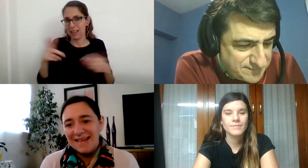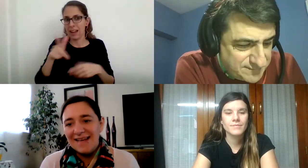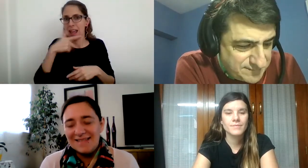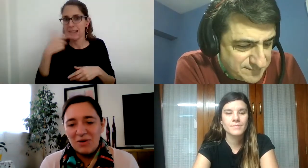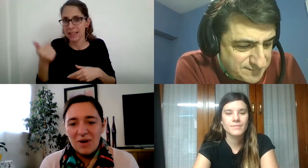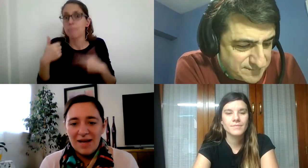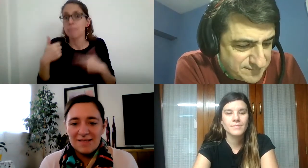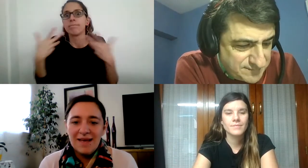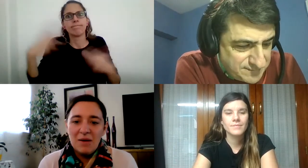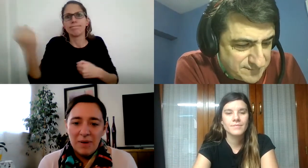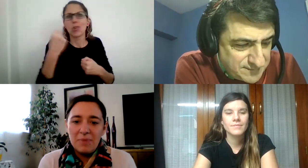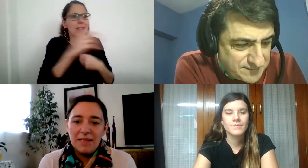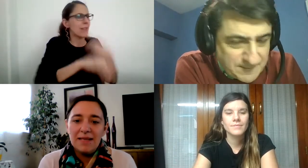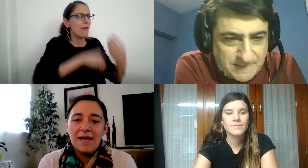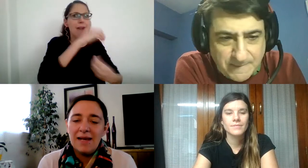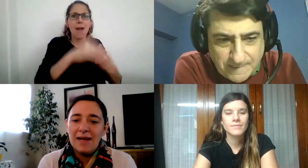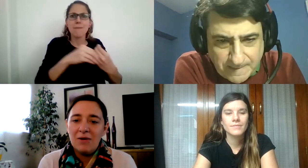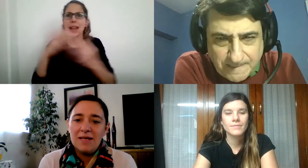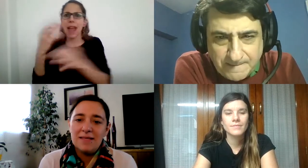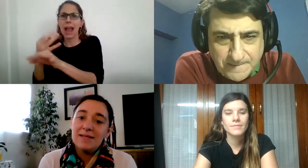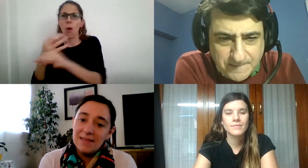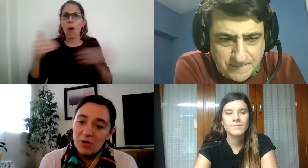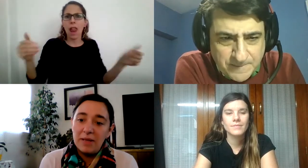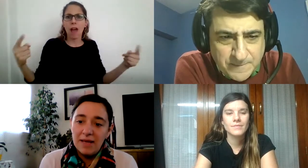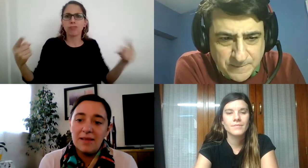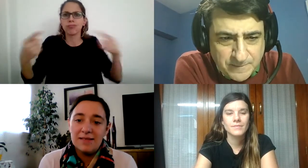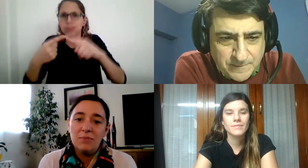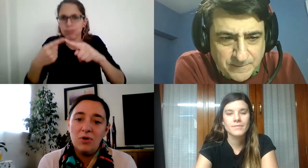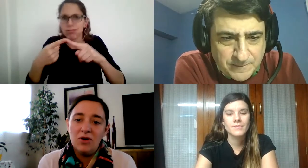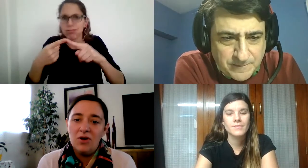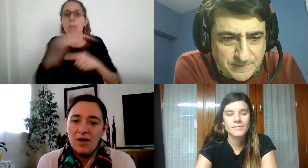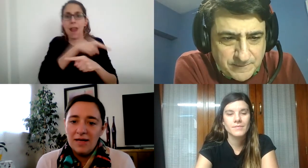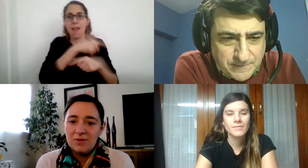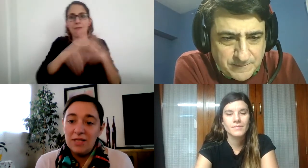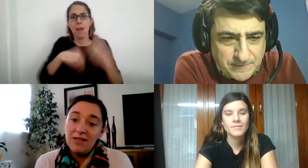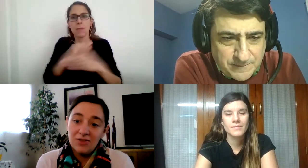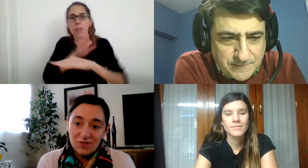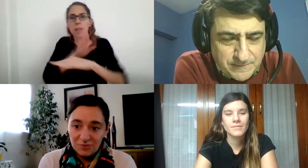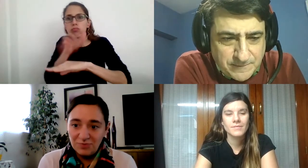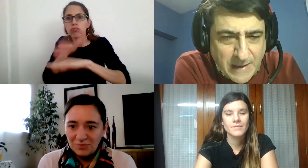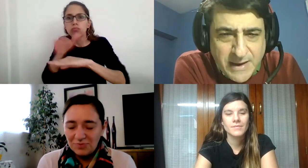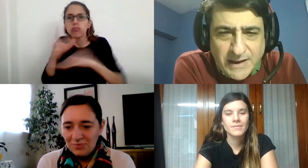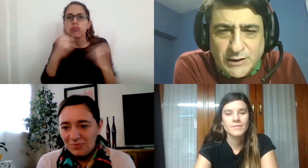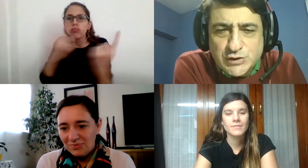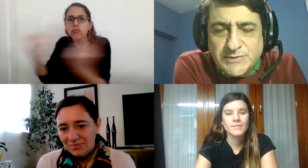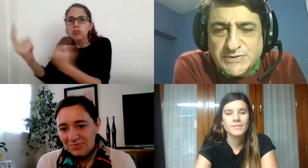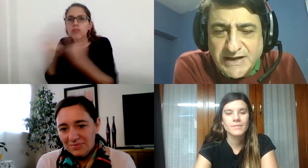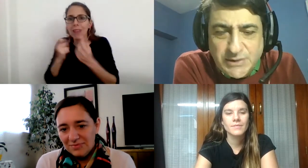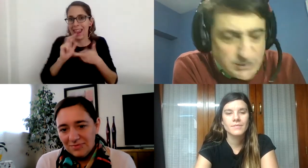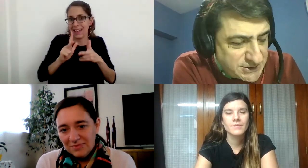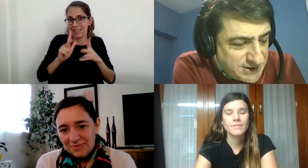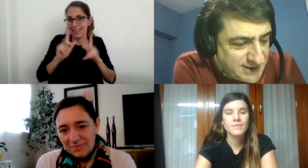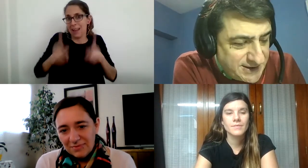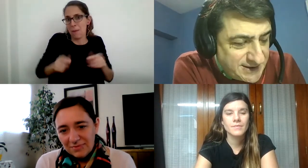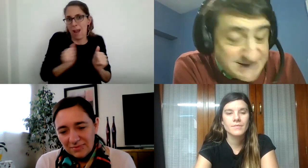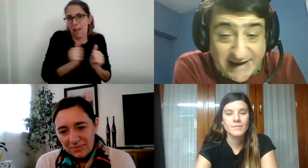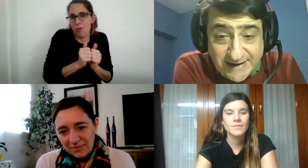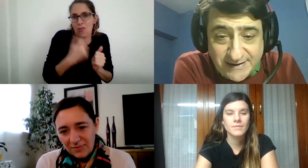se acerquen a las escuelas para aprender la lengua de señas y acompañar de ese modo a sus niños. En los últimos